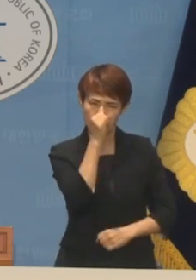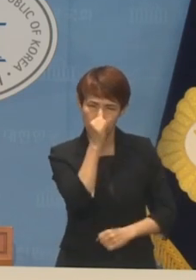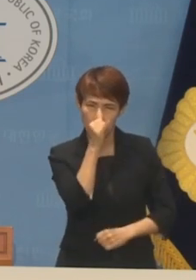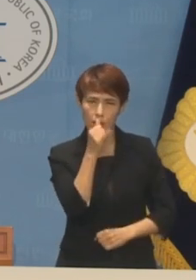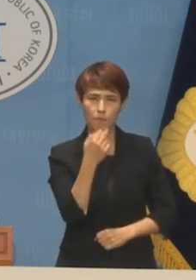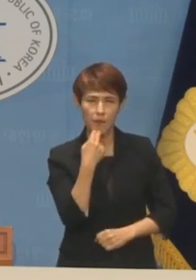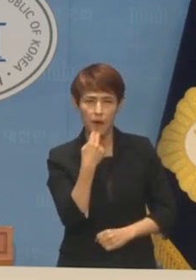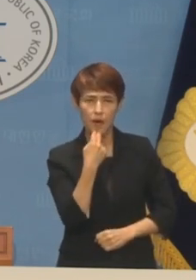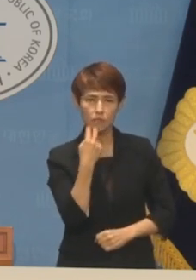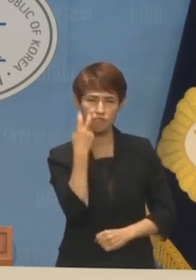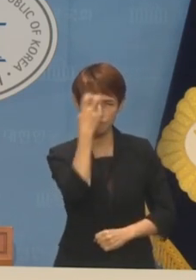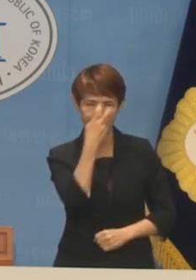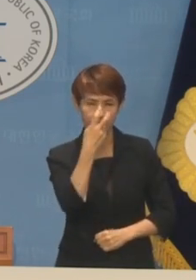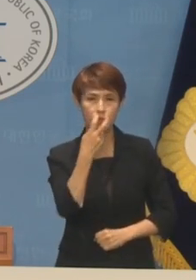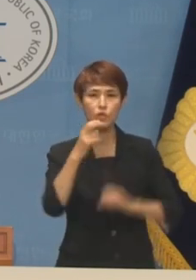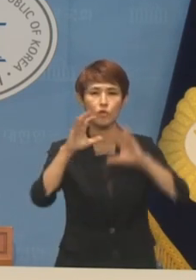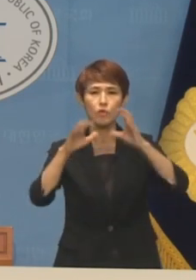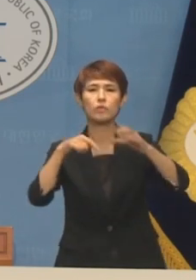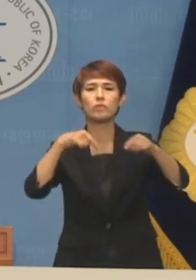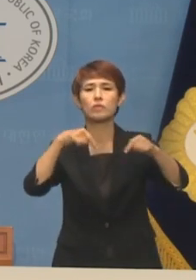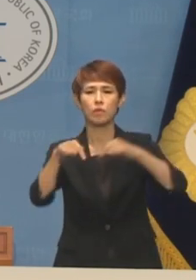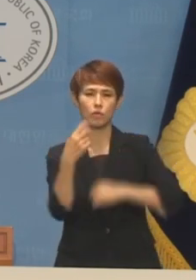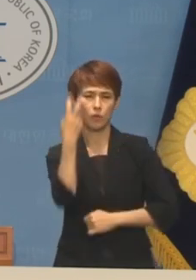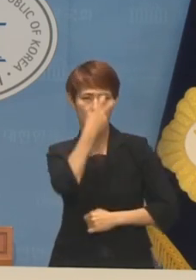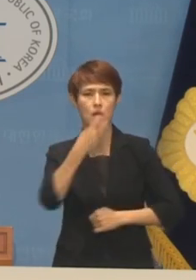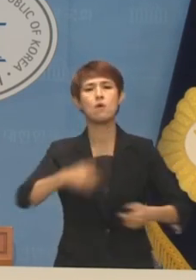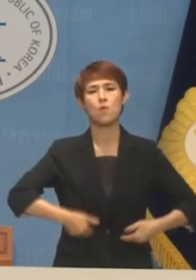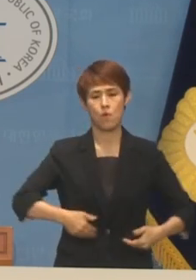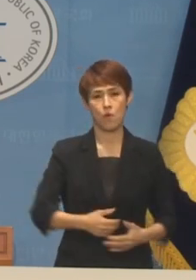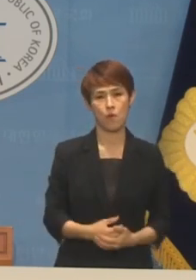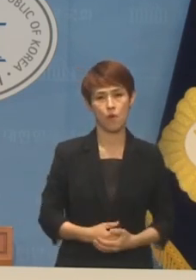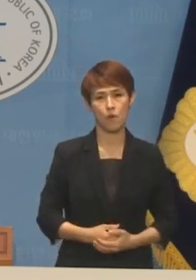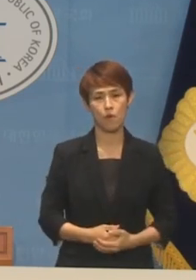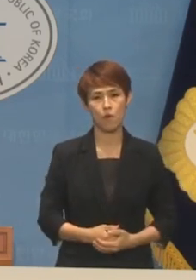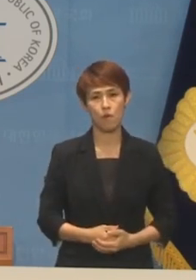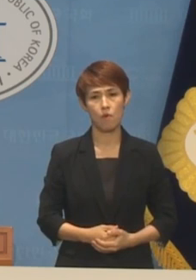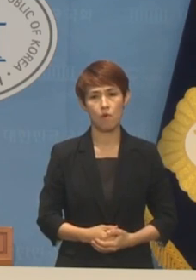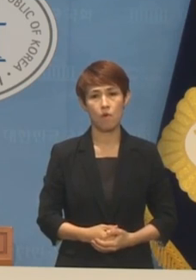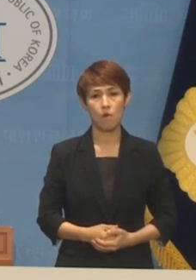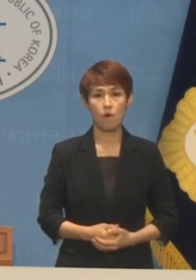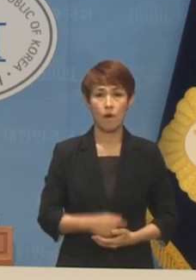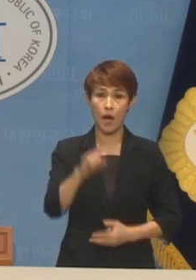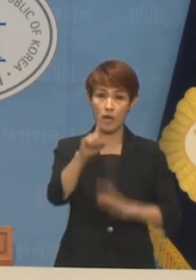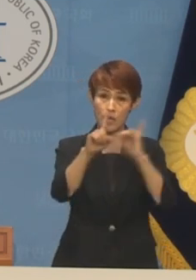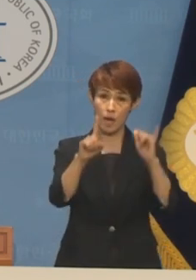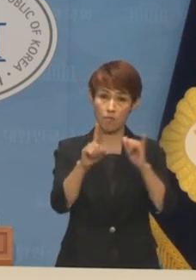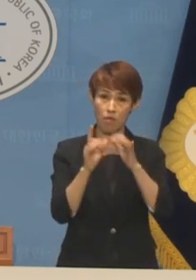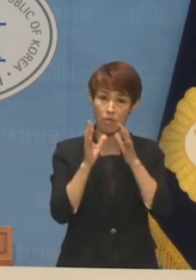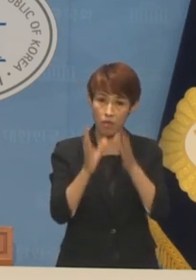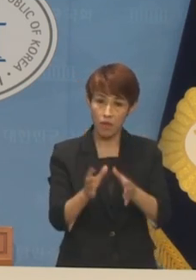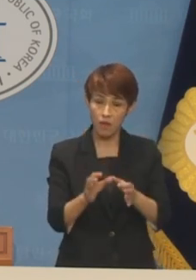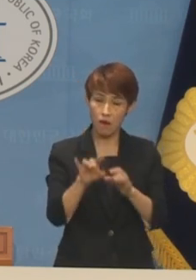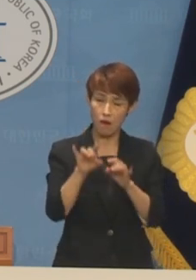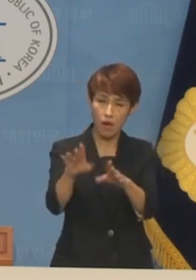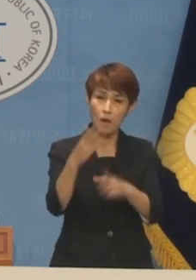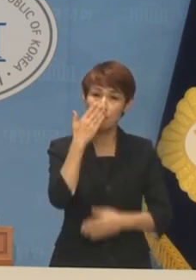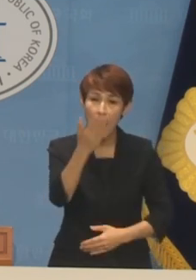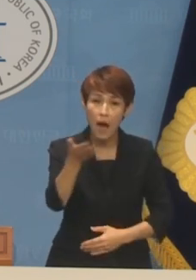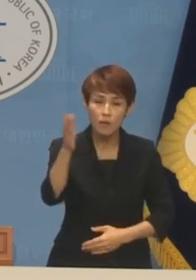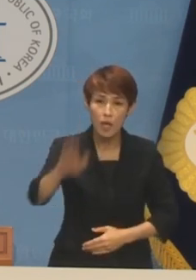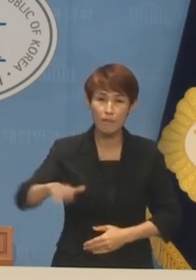신속하게 국정조사를 발의해야 합니다. 한 사람은 속일 수 있어도 많은 이들을 속일